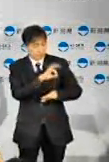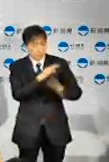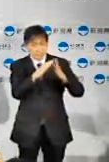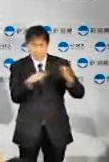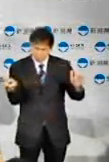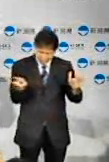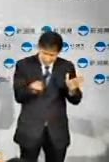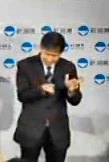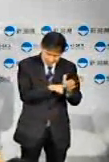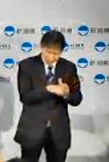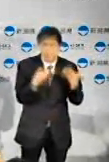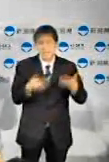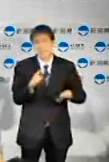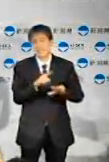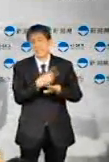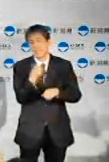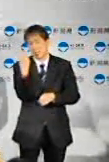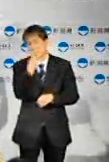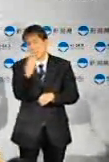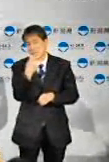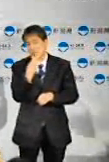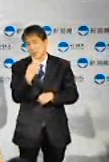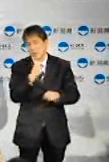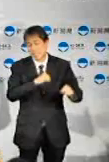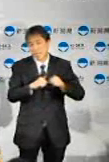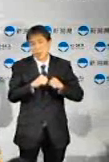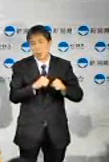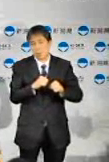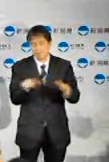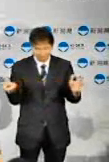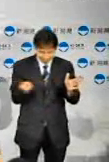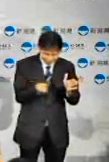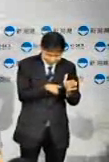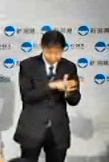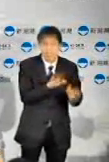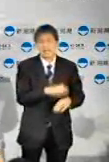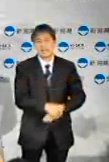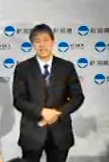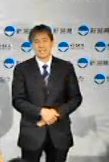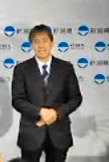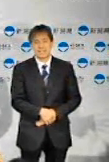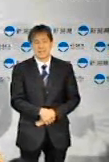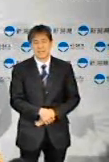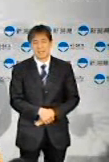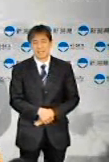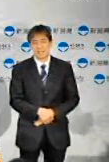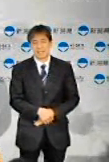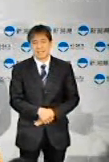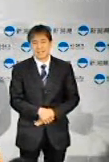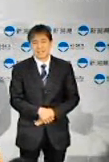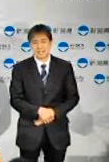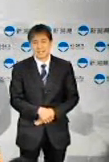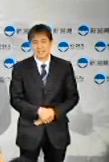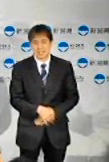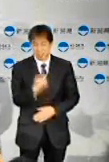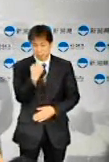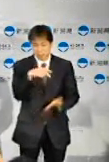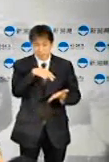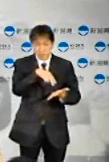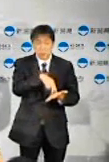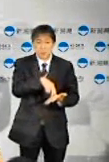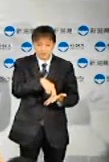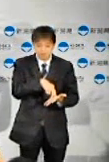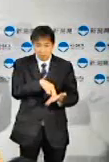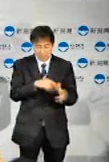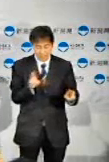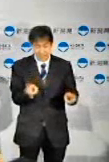までも安全性の確認作業を、やってきていただいてますので、それは私としてはもうま